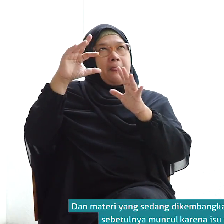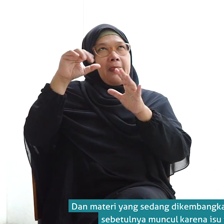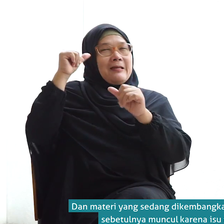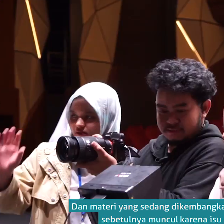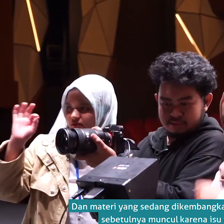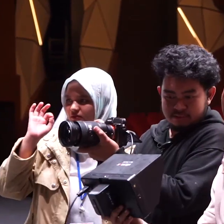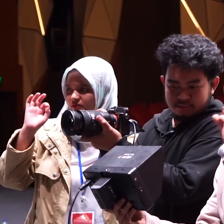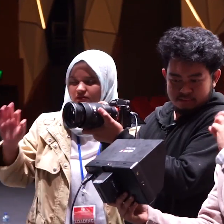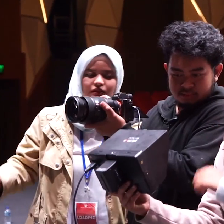tersebut.